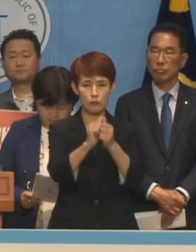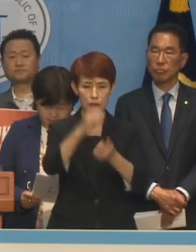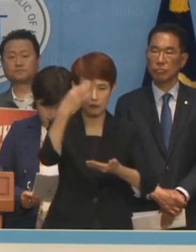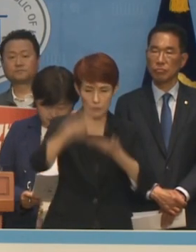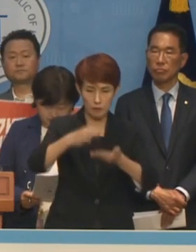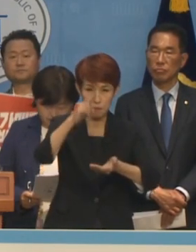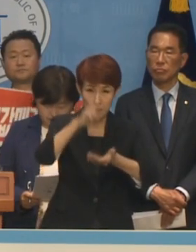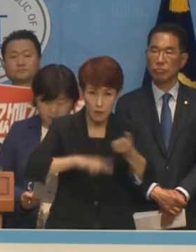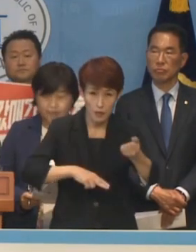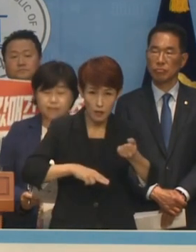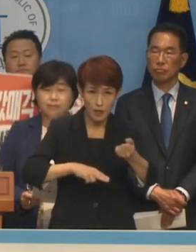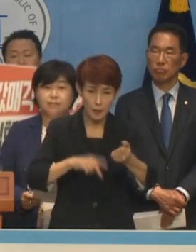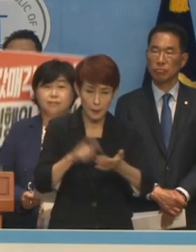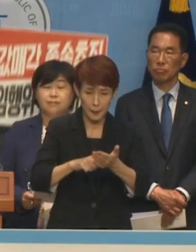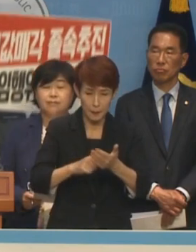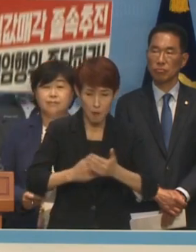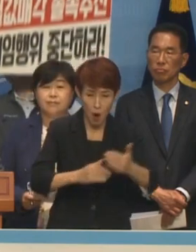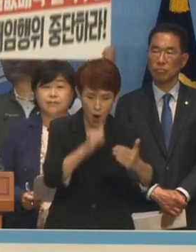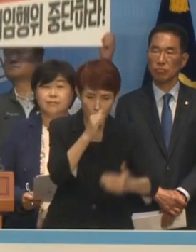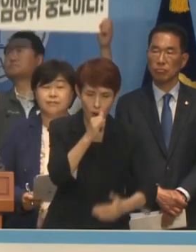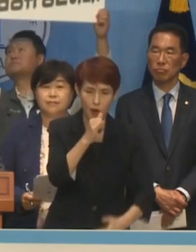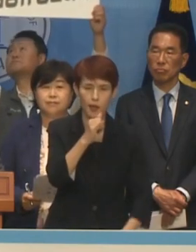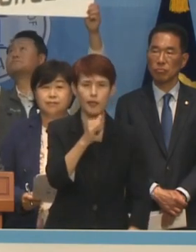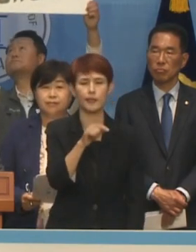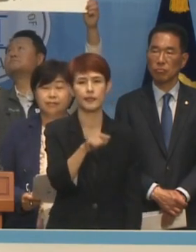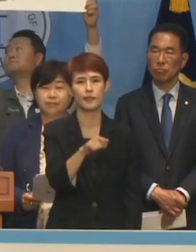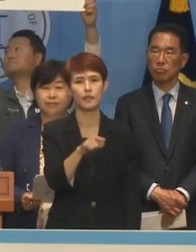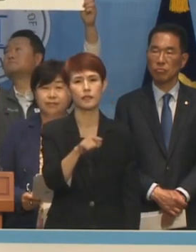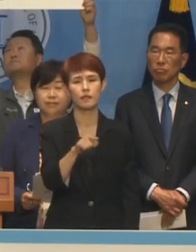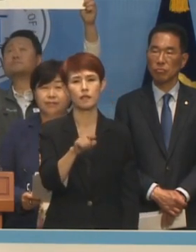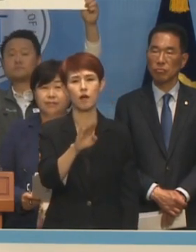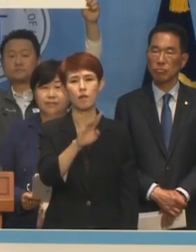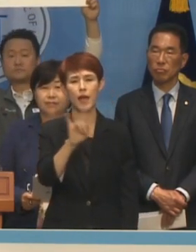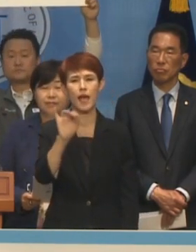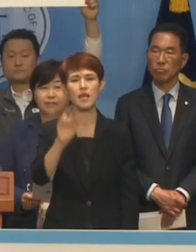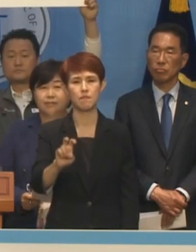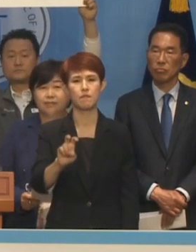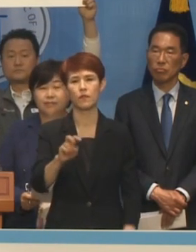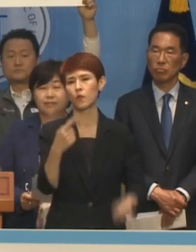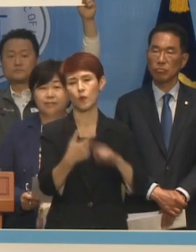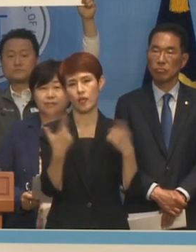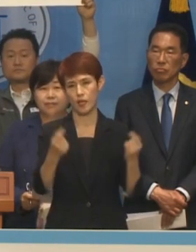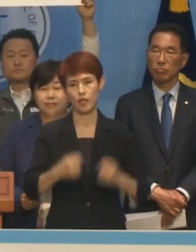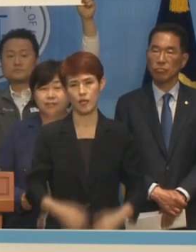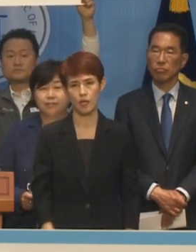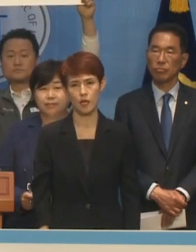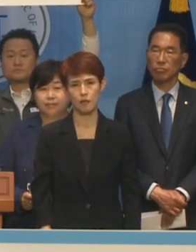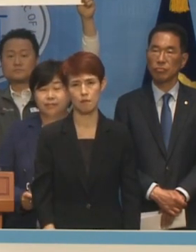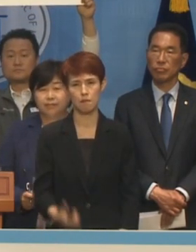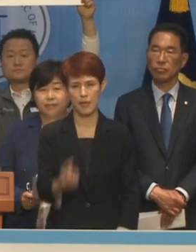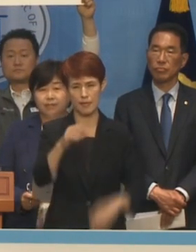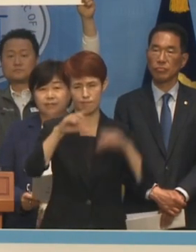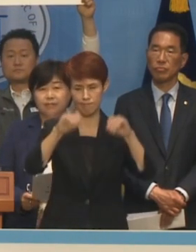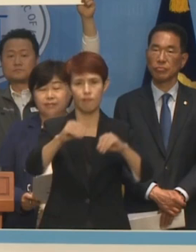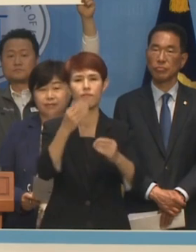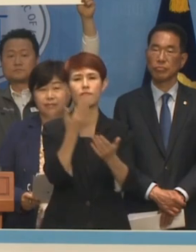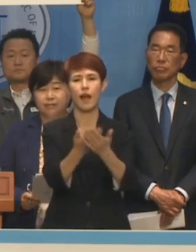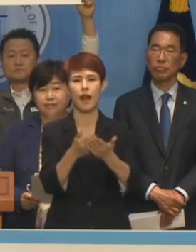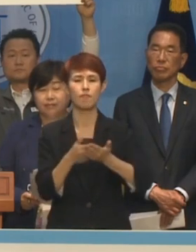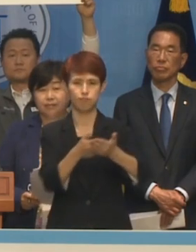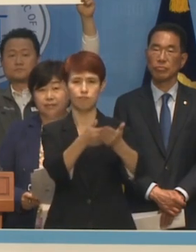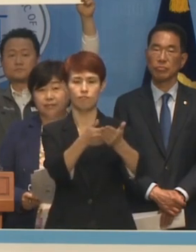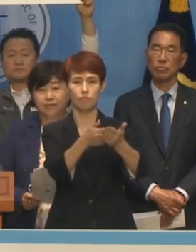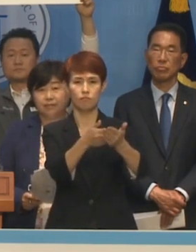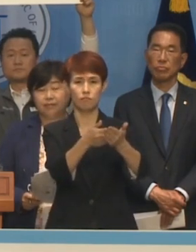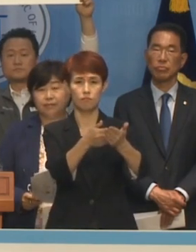졸속 추진, 이게 배임 행위에 해당되는 것이므로 이 행위를 즉각 중단하라는